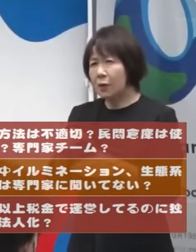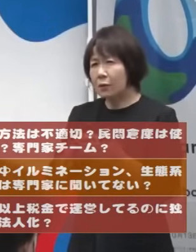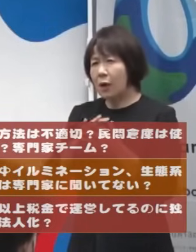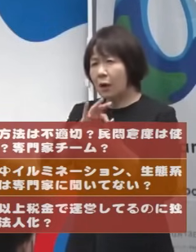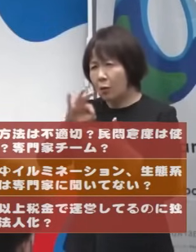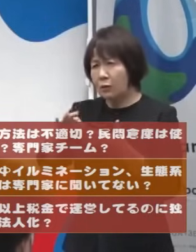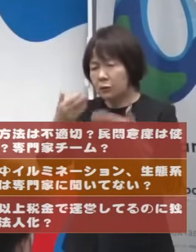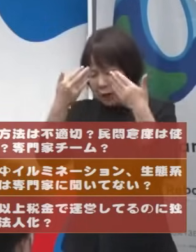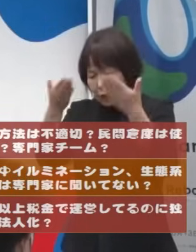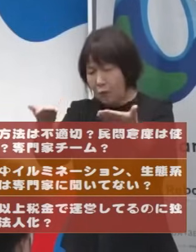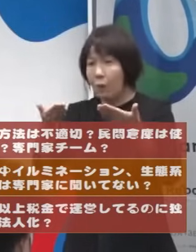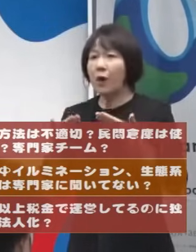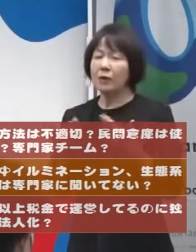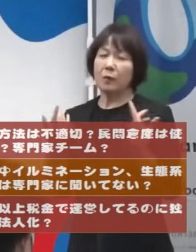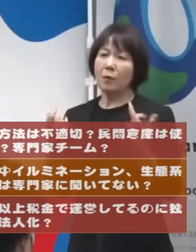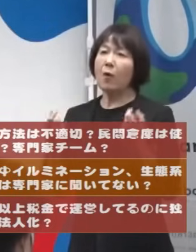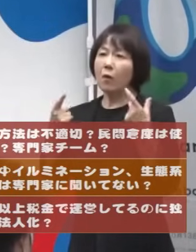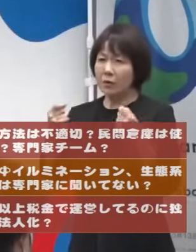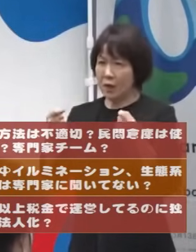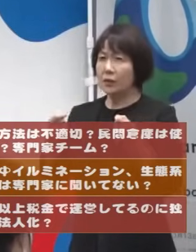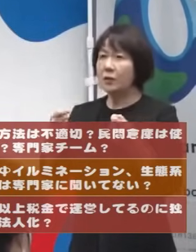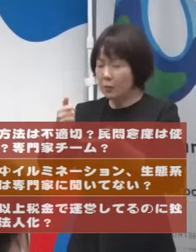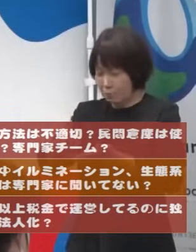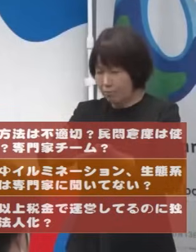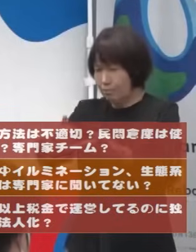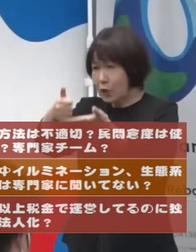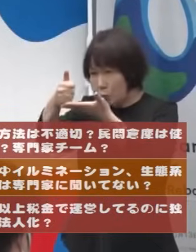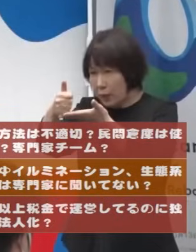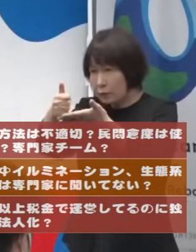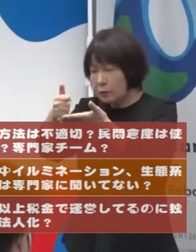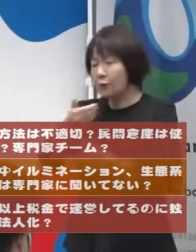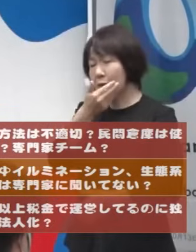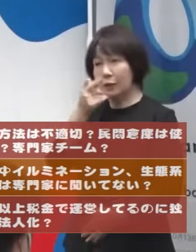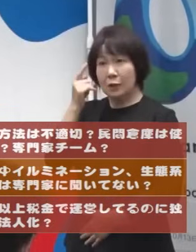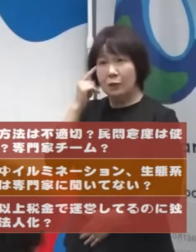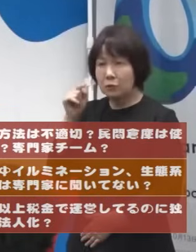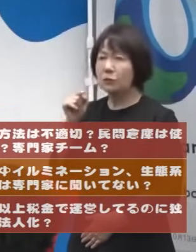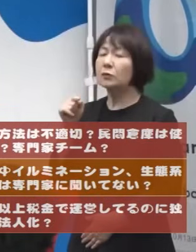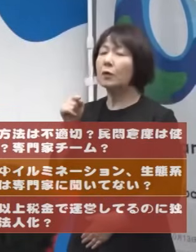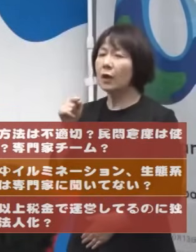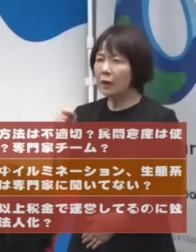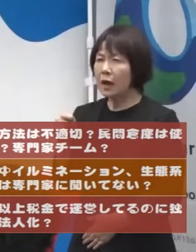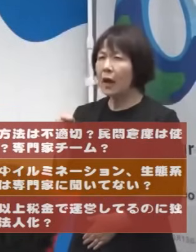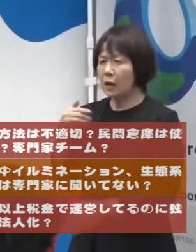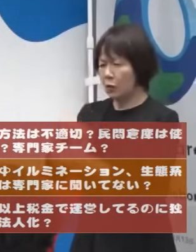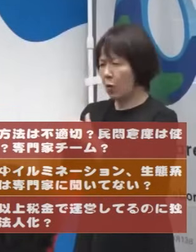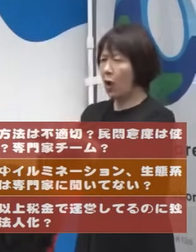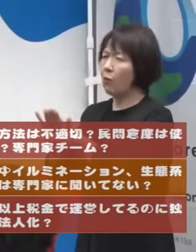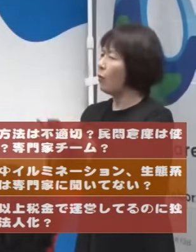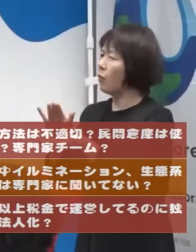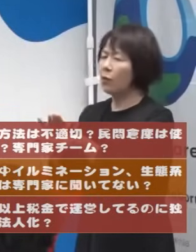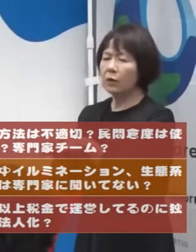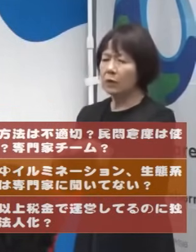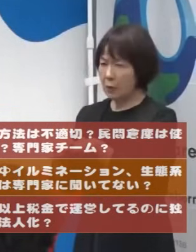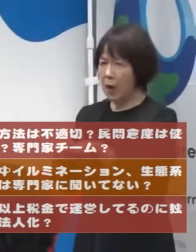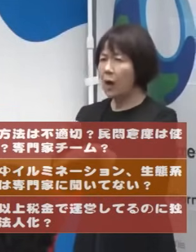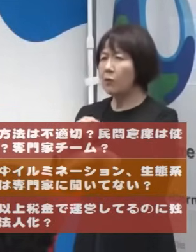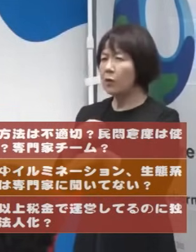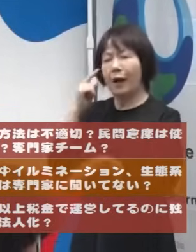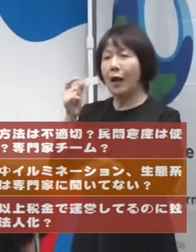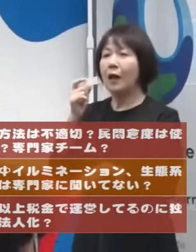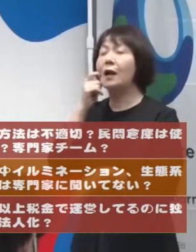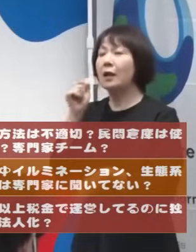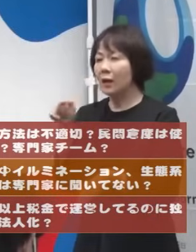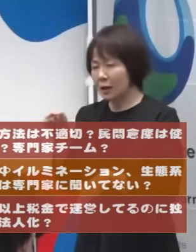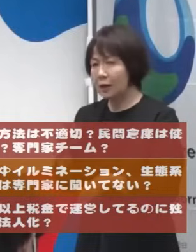場合でも寄贈を受けた場合でもやっぱりリスペクトというのが大切だと思ってますし、そこがやっぱり保管方法では僕は、感じ取れ